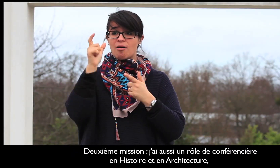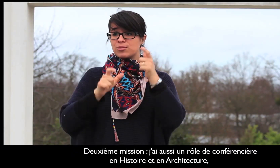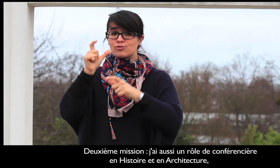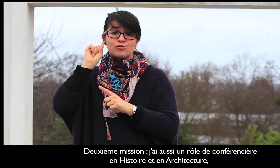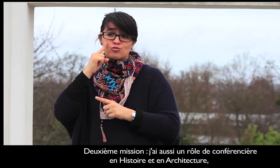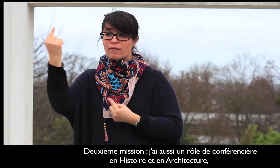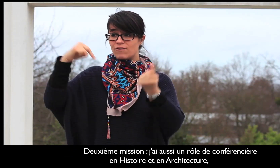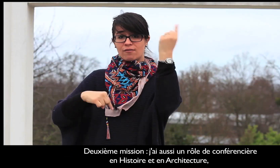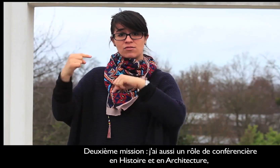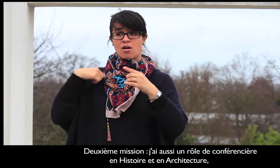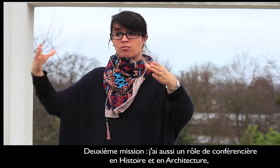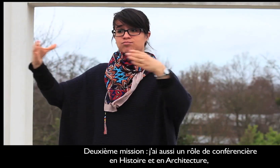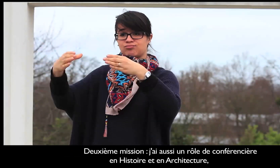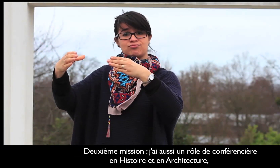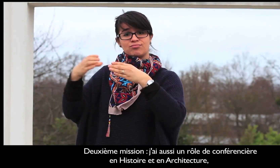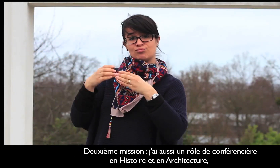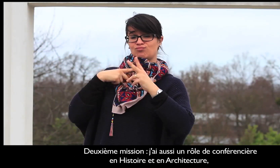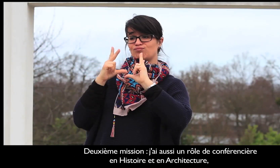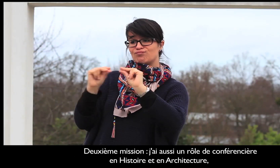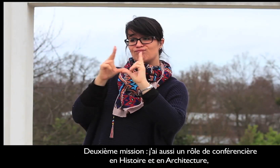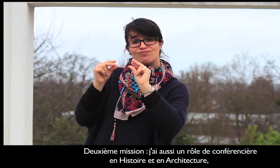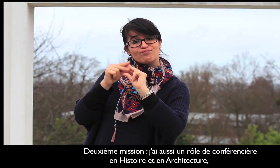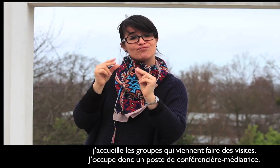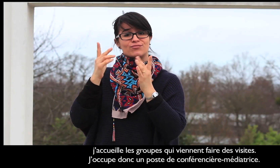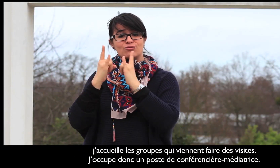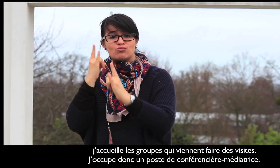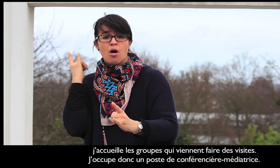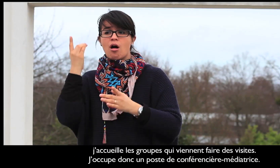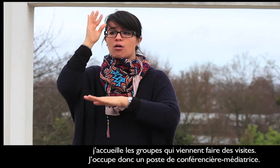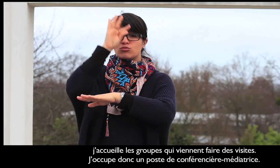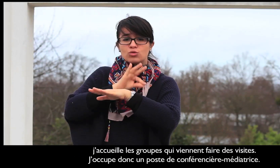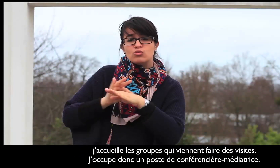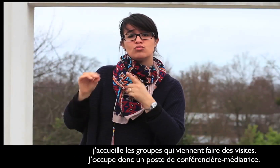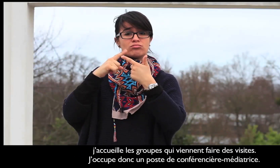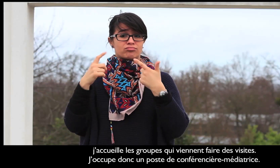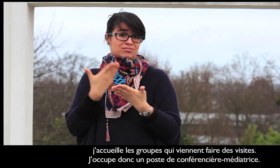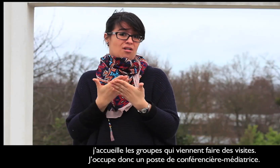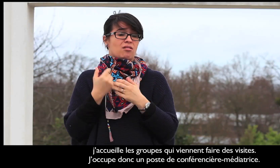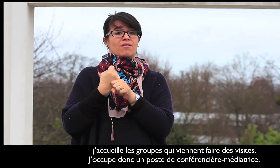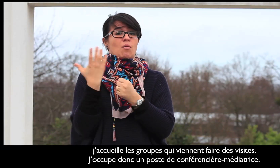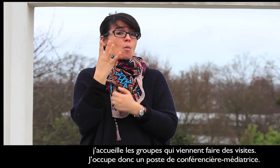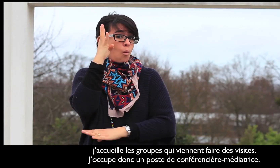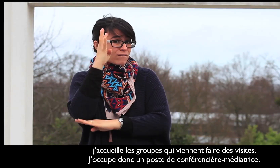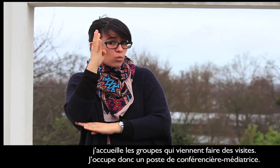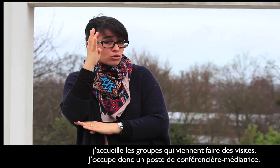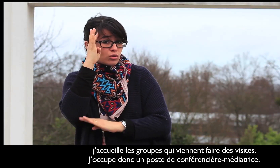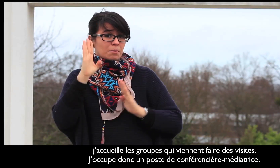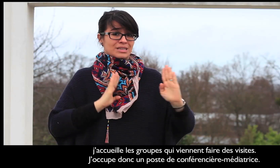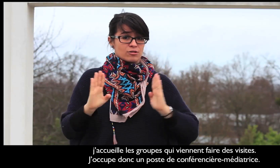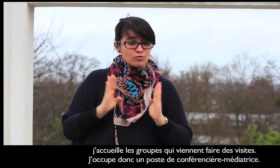Deuxième mission, j'ai aussi un rôle de conférencière en histoire et en architecture. J'accueille les groupes qui viennent faire des visites. J'occupe donc un poste de